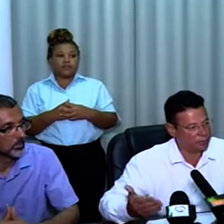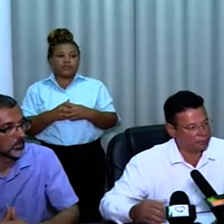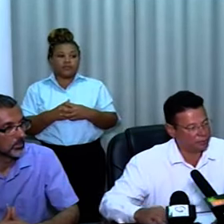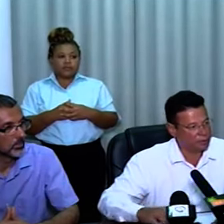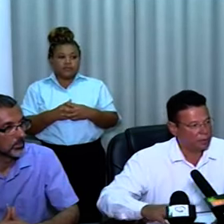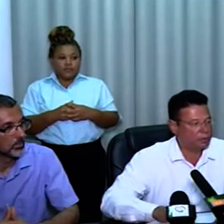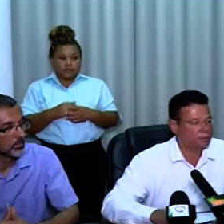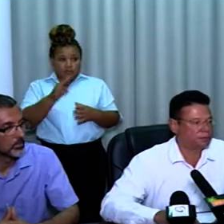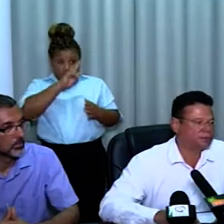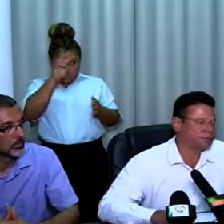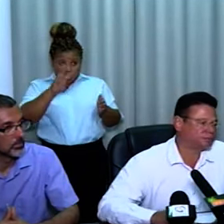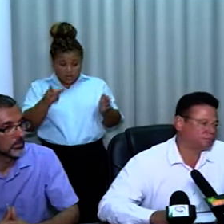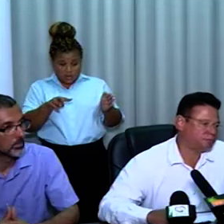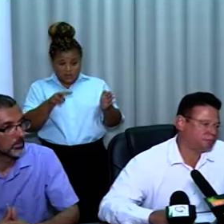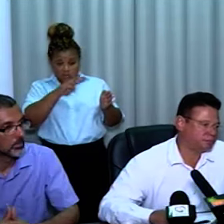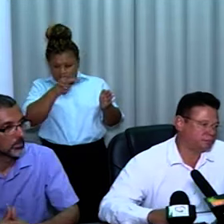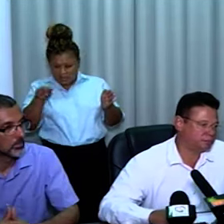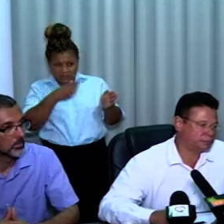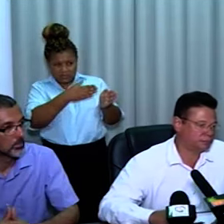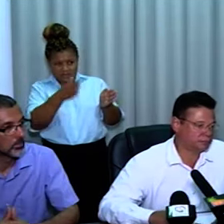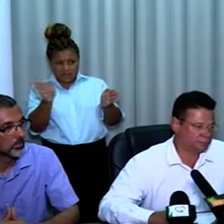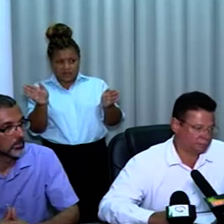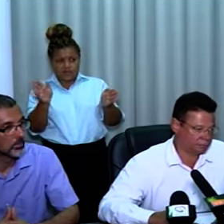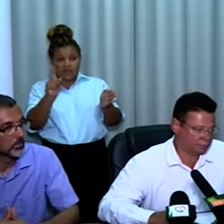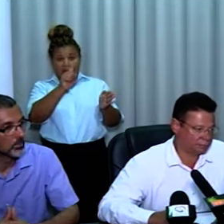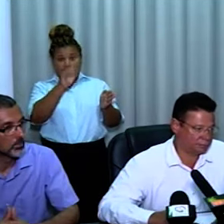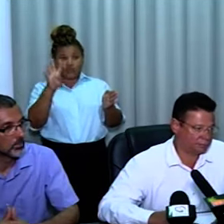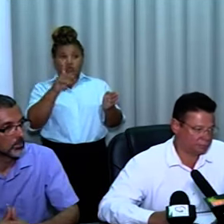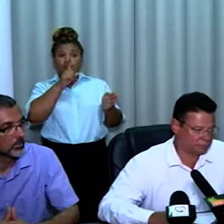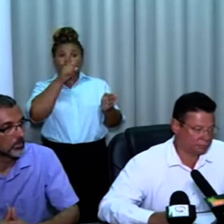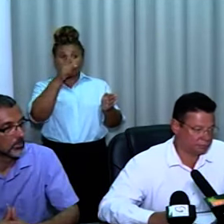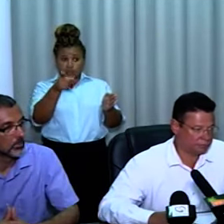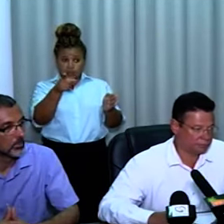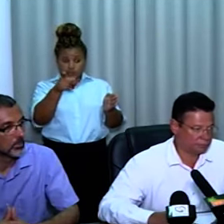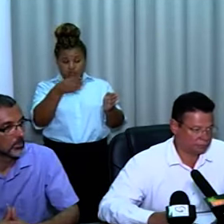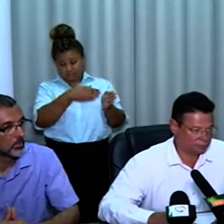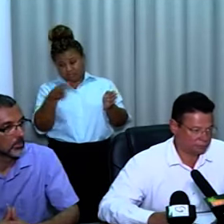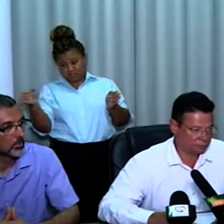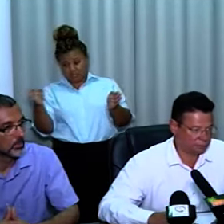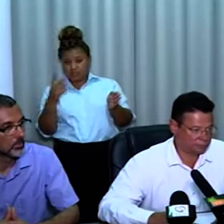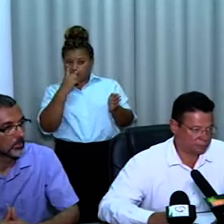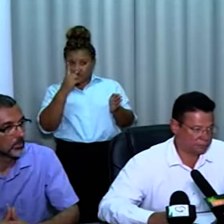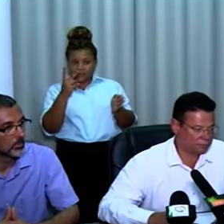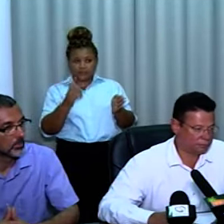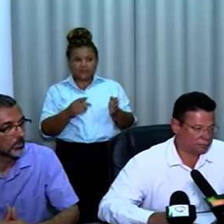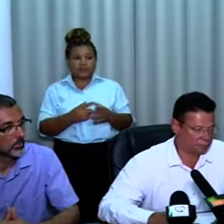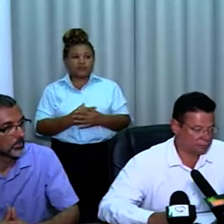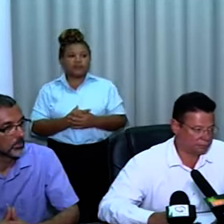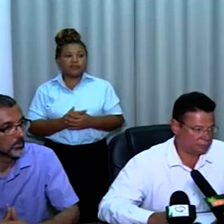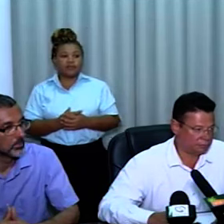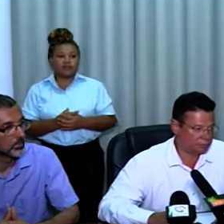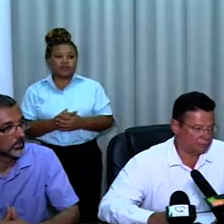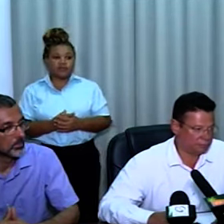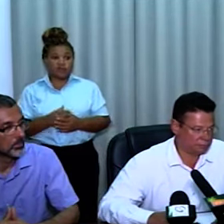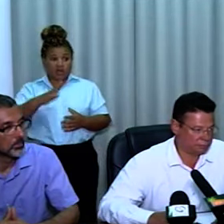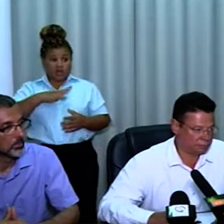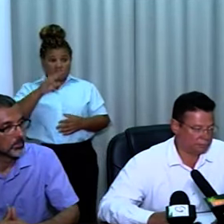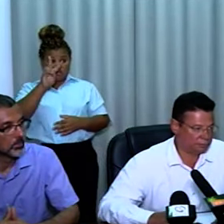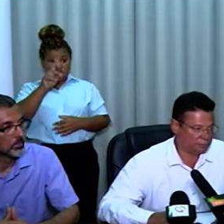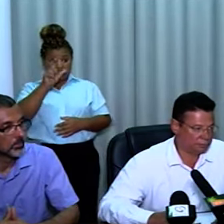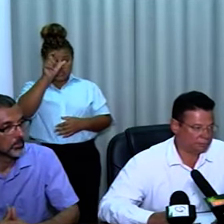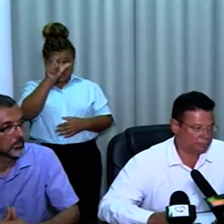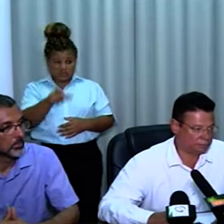monte. Par exemple, ça dit mon d'avion, je tiens une série de blanquettes, une série de tasses, les autres disent, peut-être qu'il y a masse